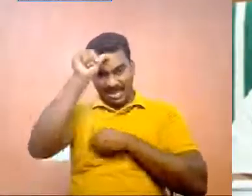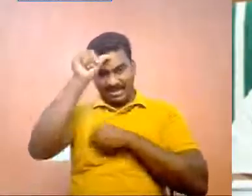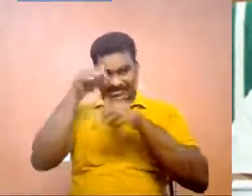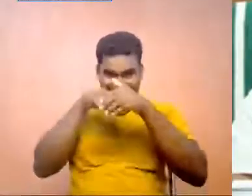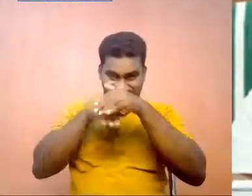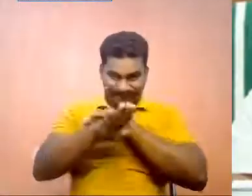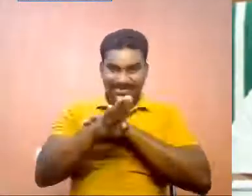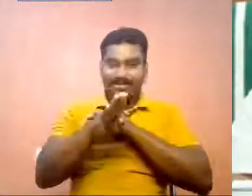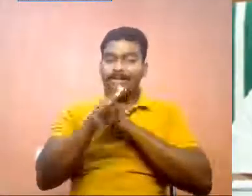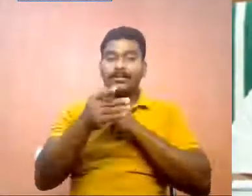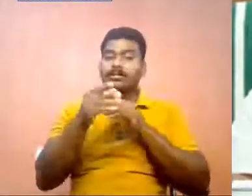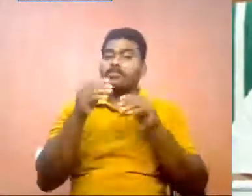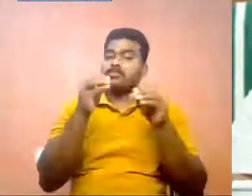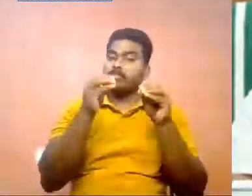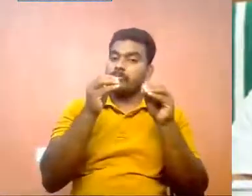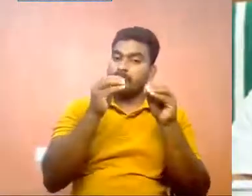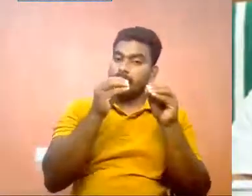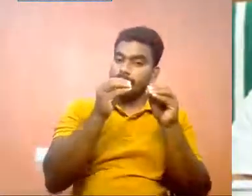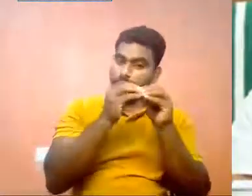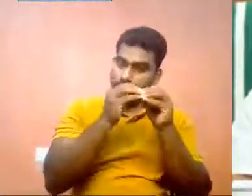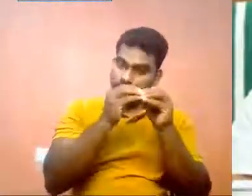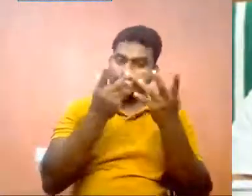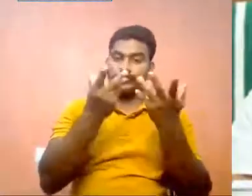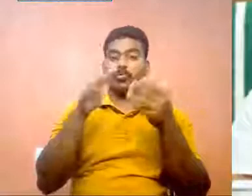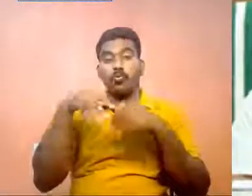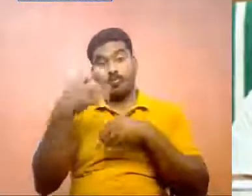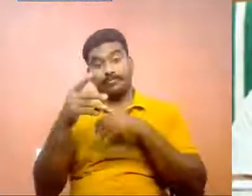നമ്മുടെ രാജ്യത്തിൻ്റെ മറ്റു ഭാഗങ്ങളിൽ കഴിഞ്ഞവർ,